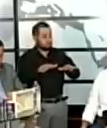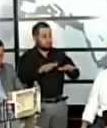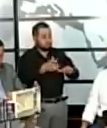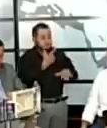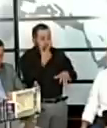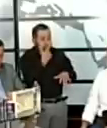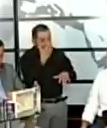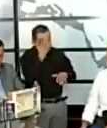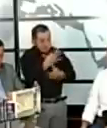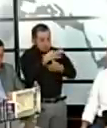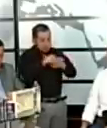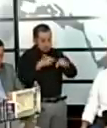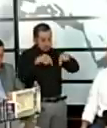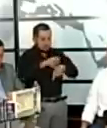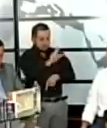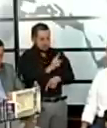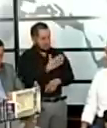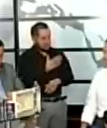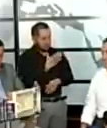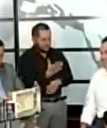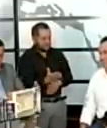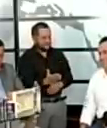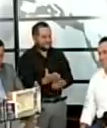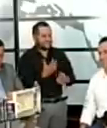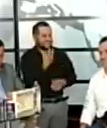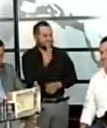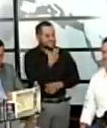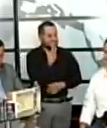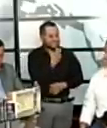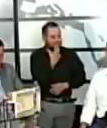aquí, hablamos. También...